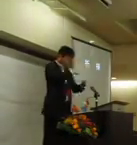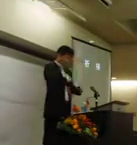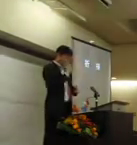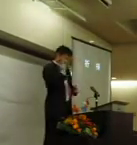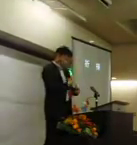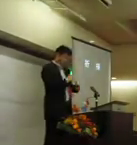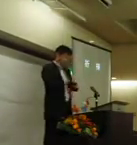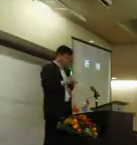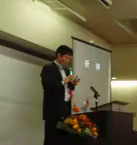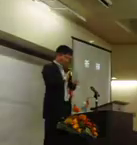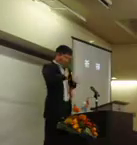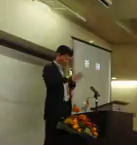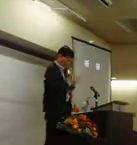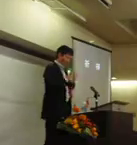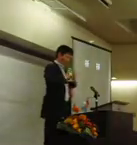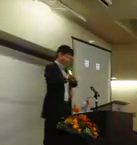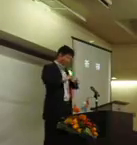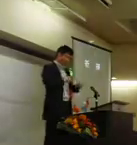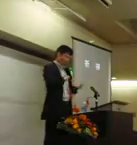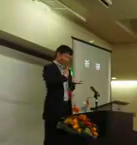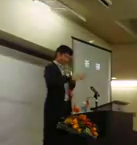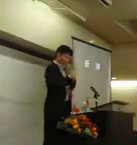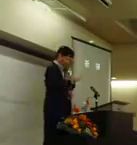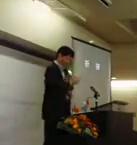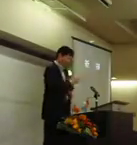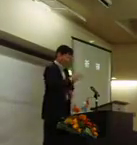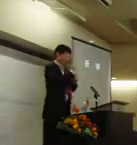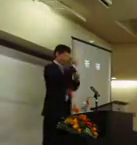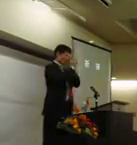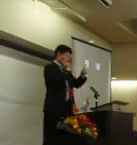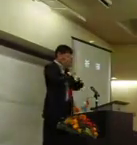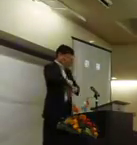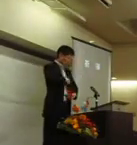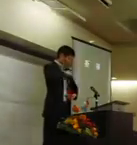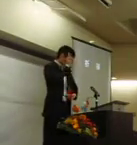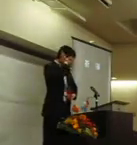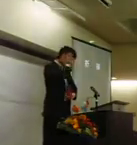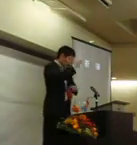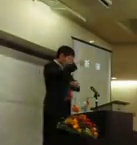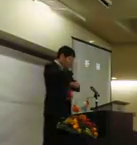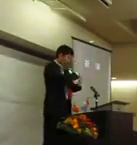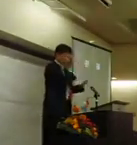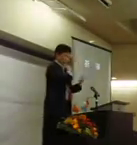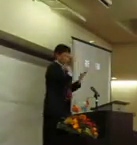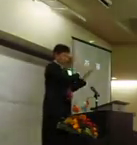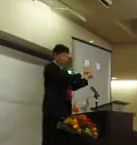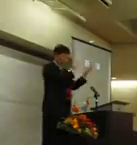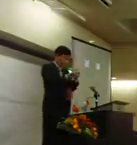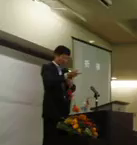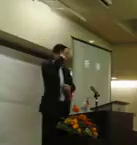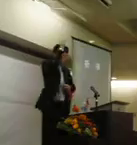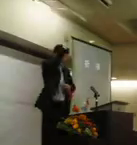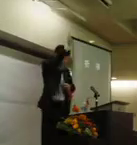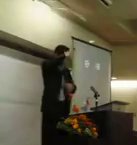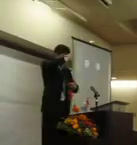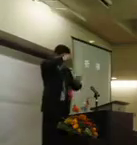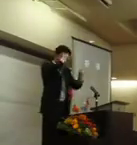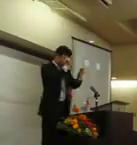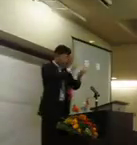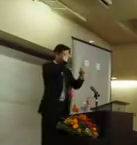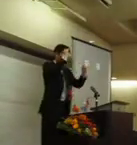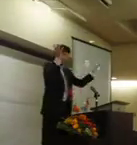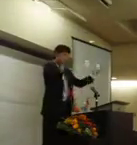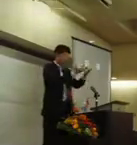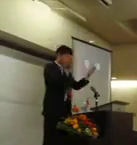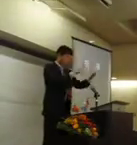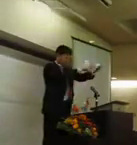が、キリストがわからないと、固い心を持つことなく、柔らかい心で神様のお話を聞